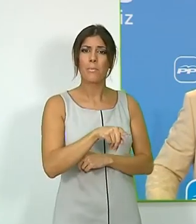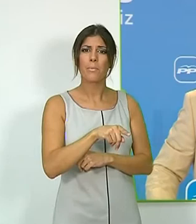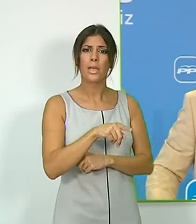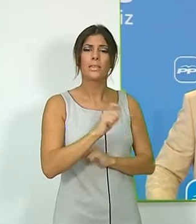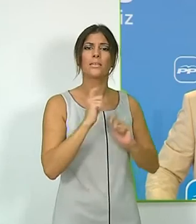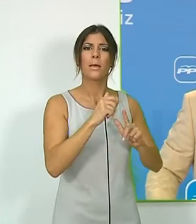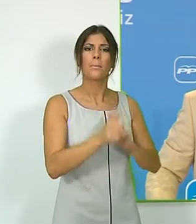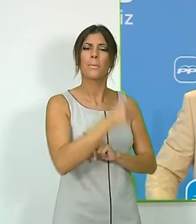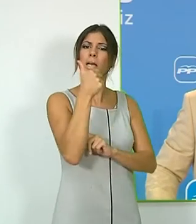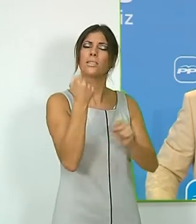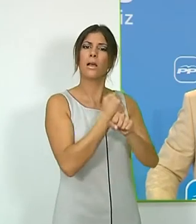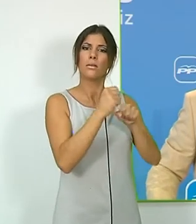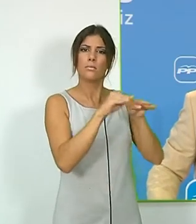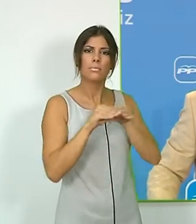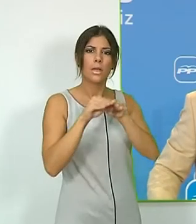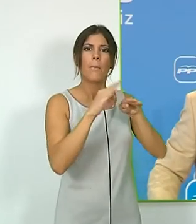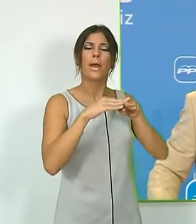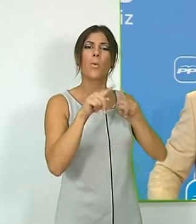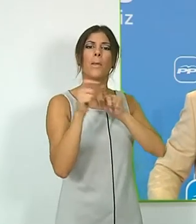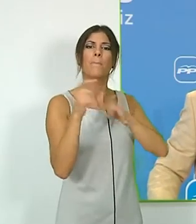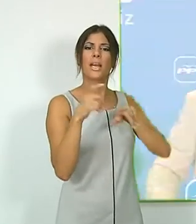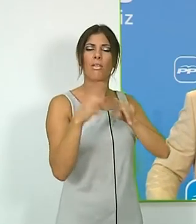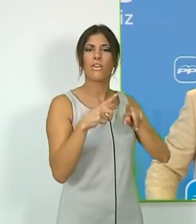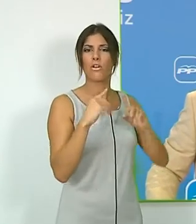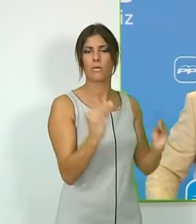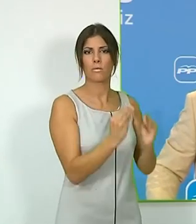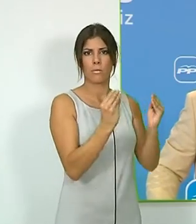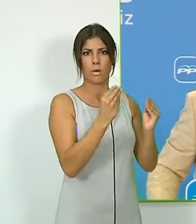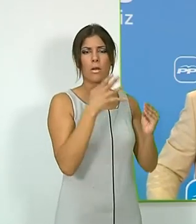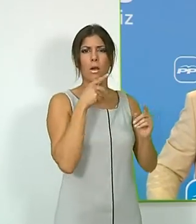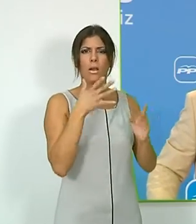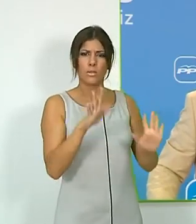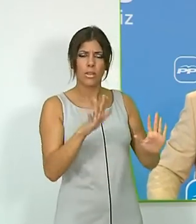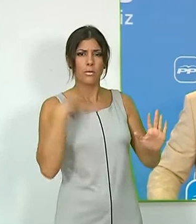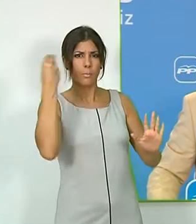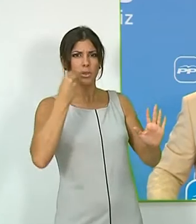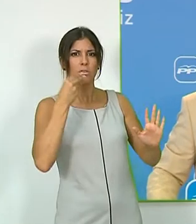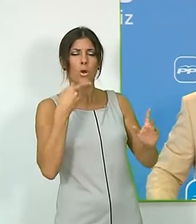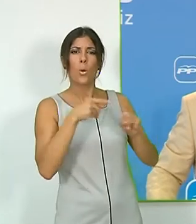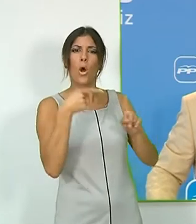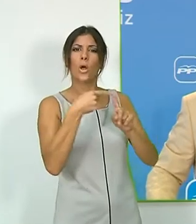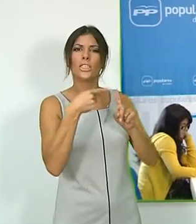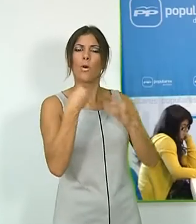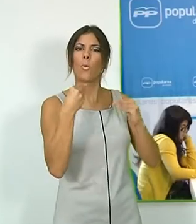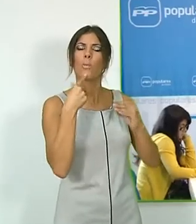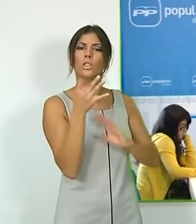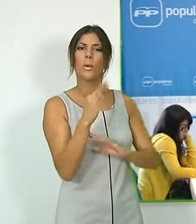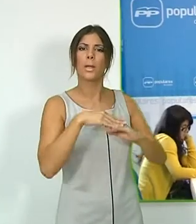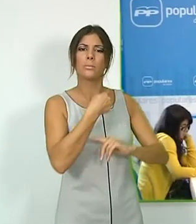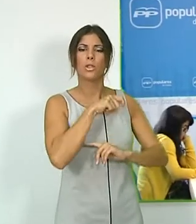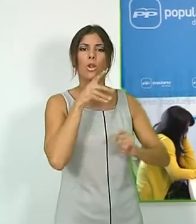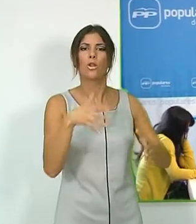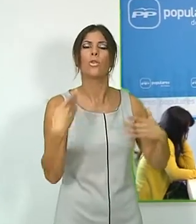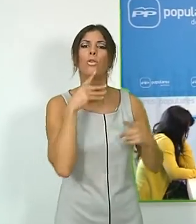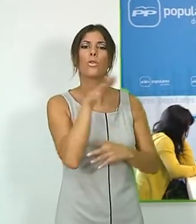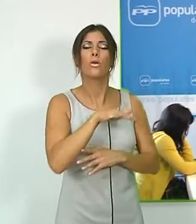generar más empleo estable que ayude a combatir la inmigración ilegal. ¿Y dónde están los objetivos del Gobierno para la flota española? Desde el Partido Popular